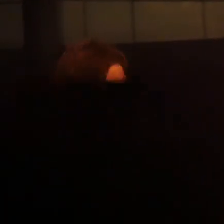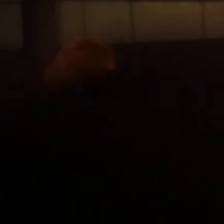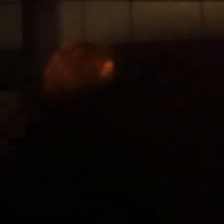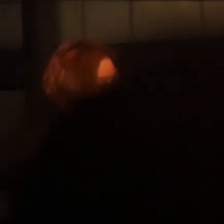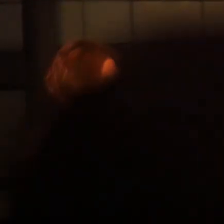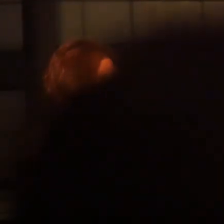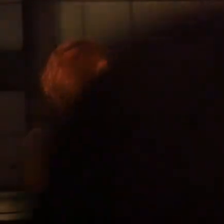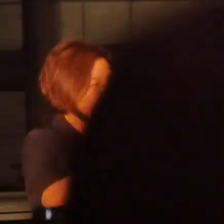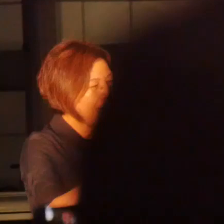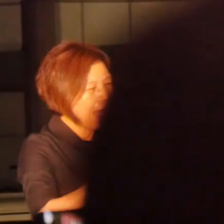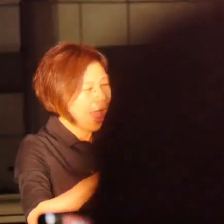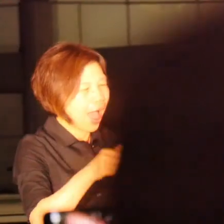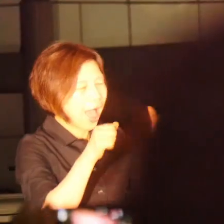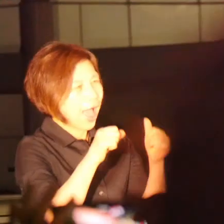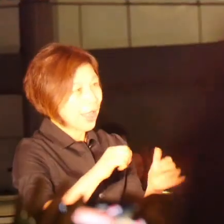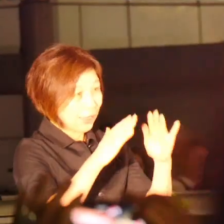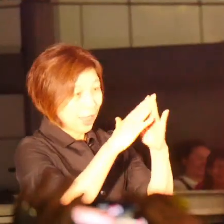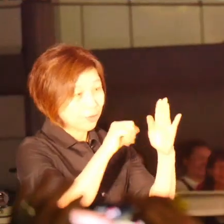るのです。